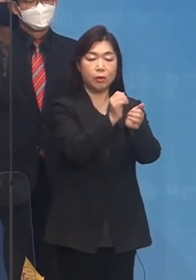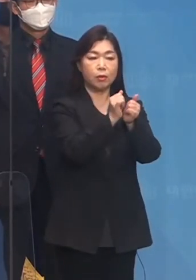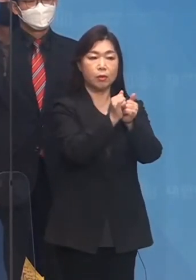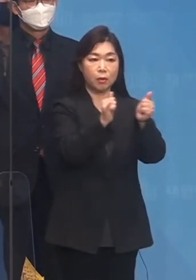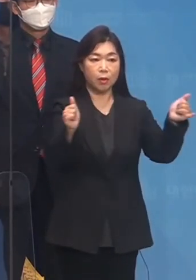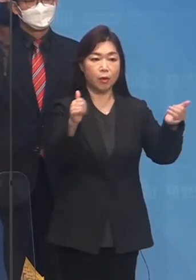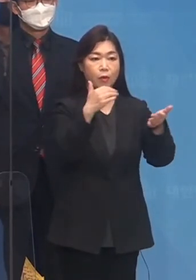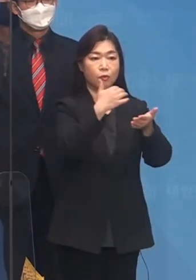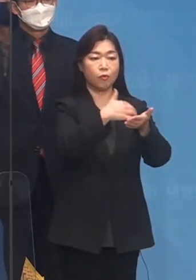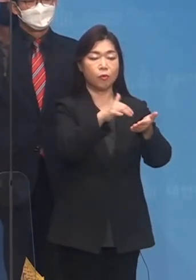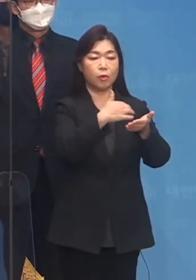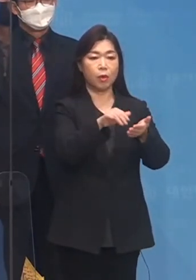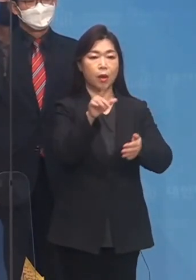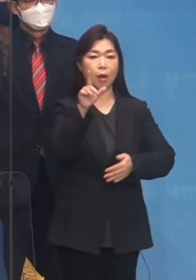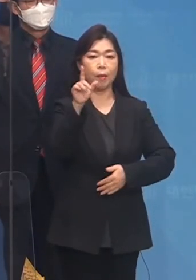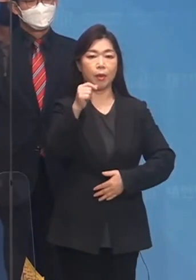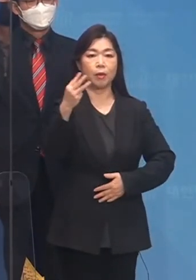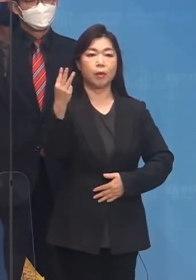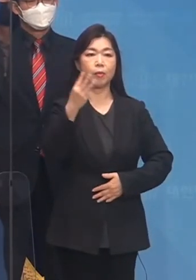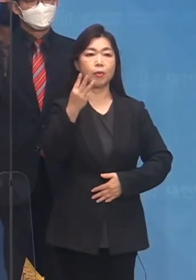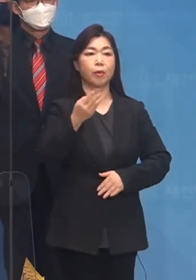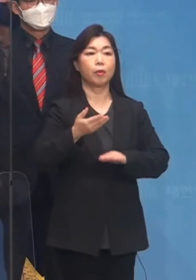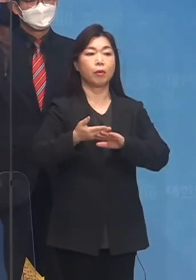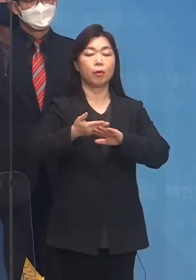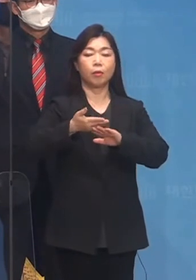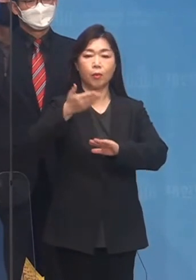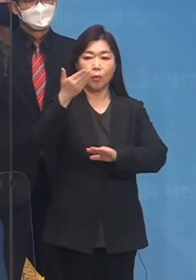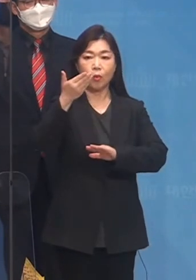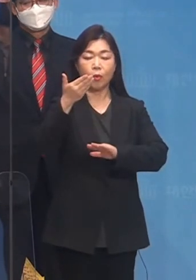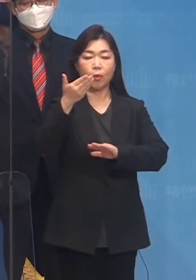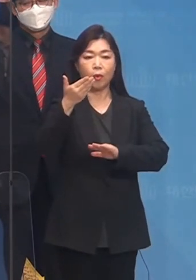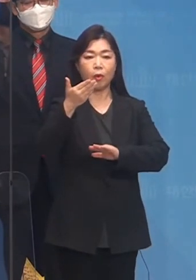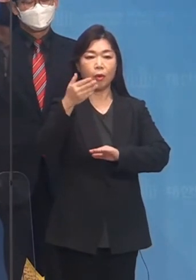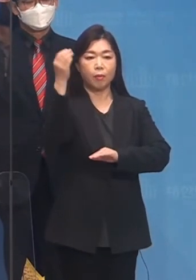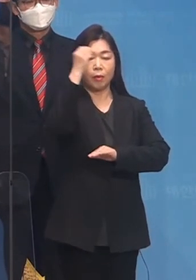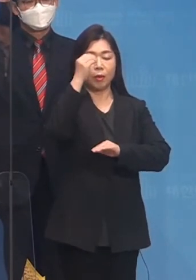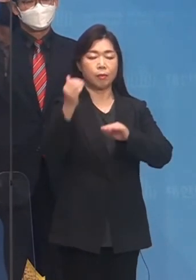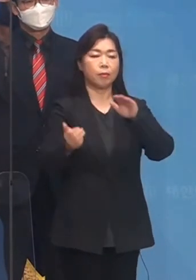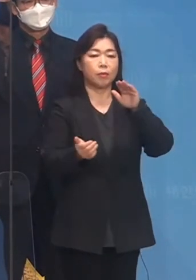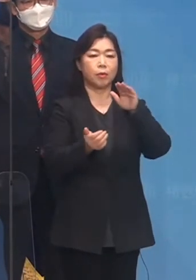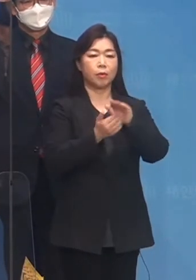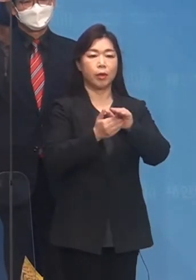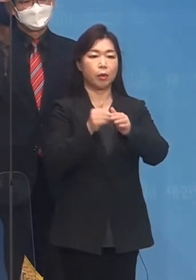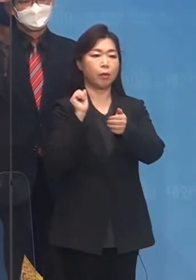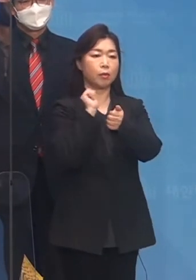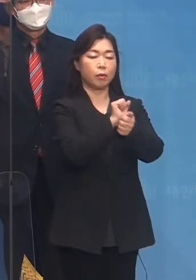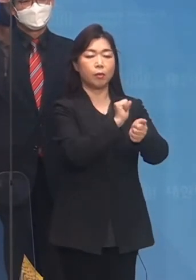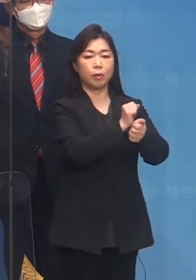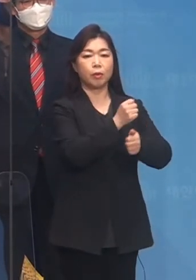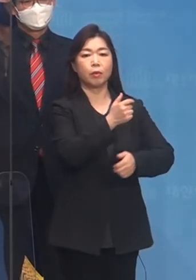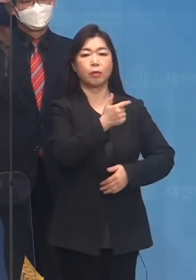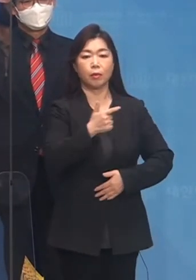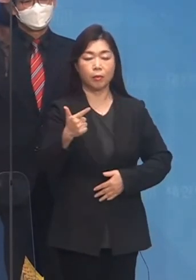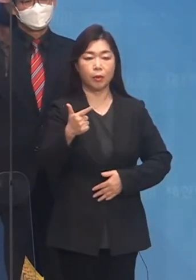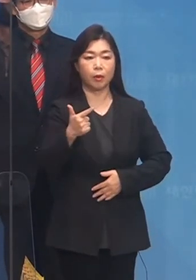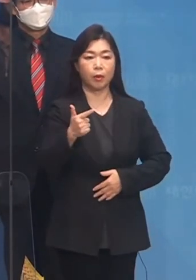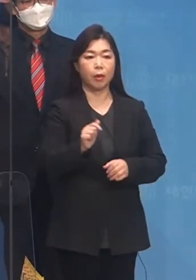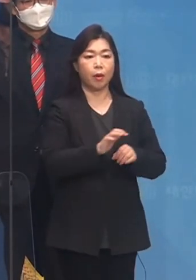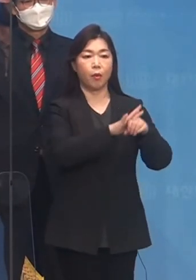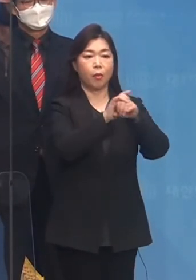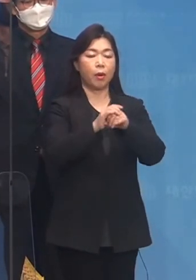확진자가 1만 3천 명을 넘어서며 사상 최대를 기록했습니다. 오미크론